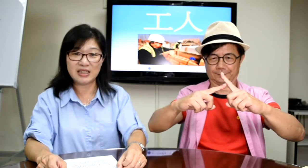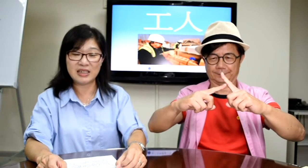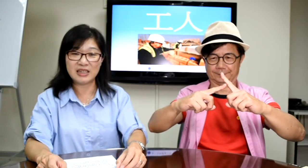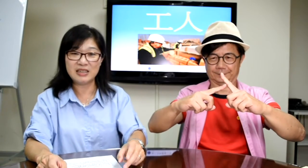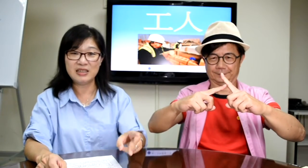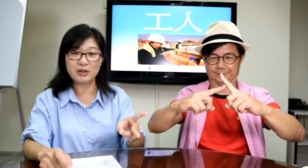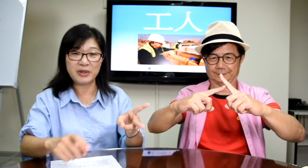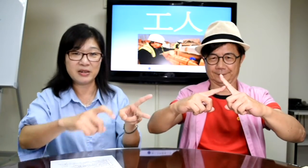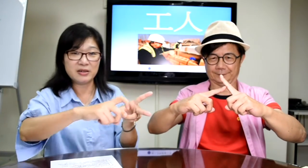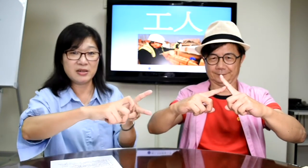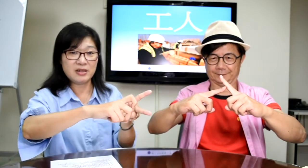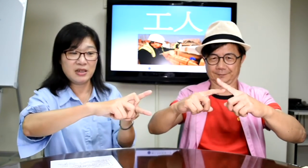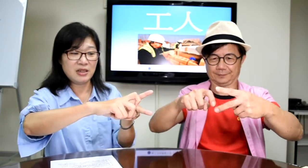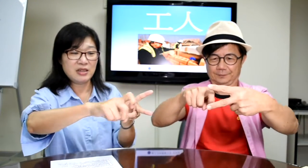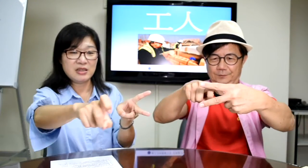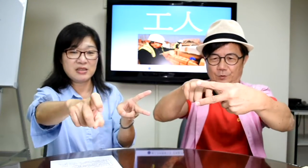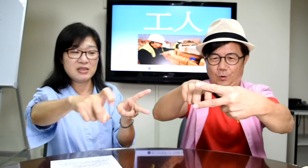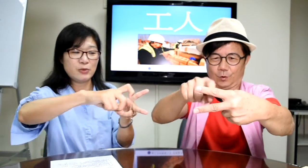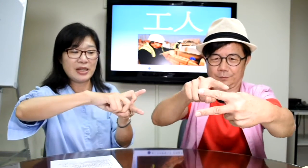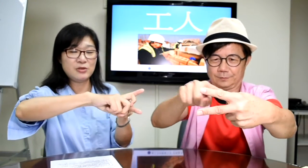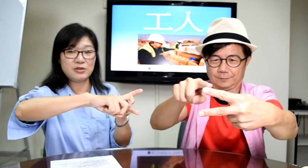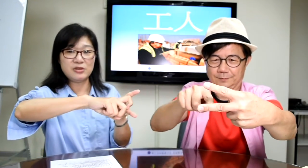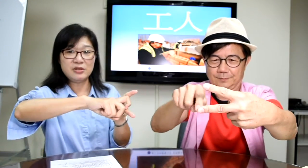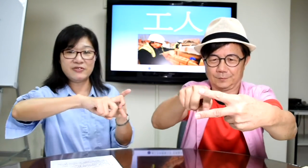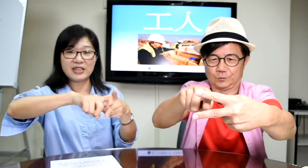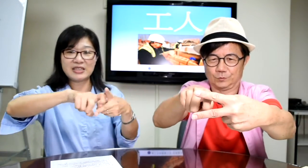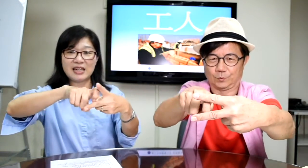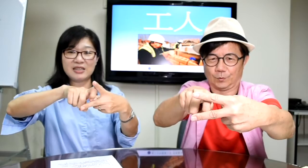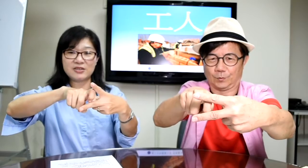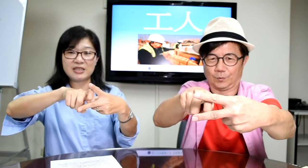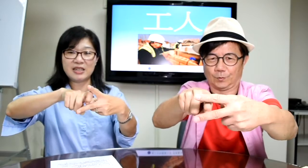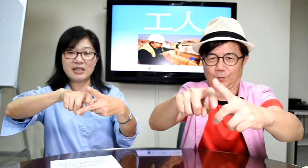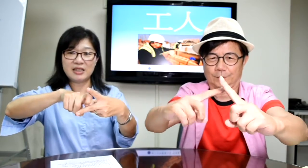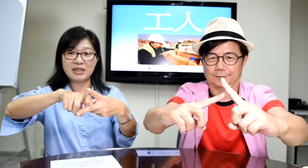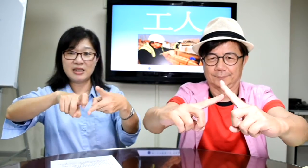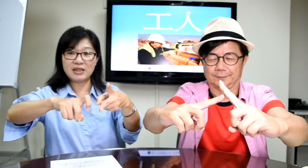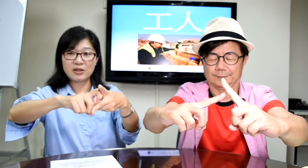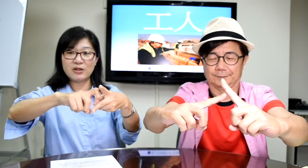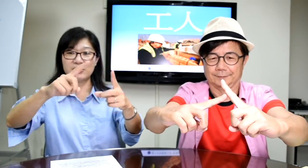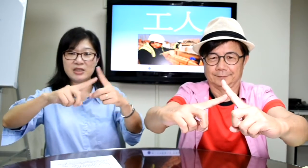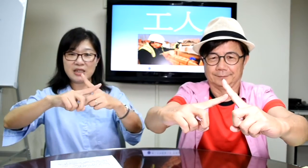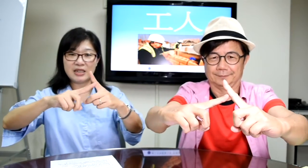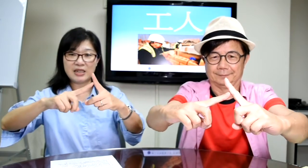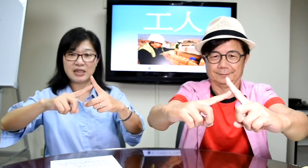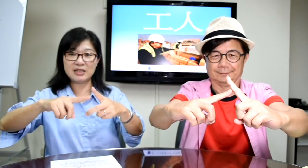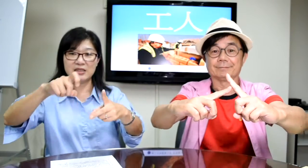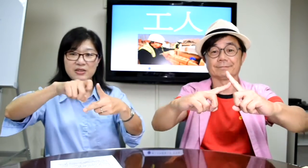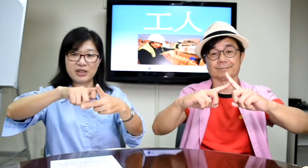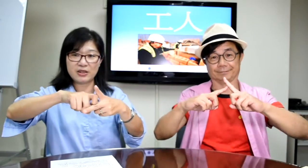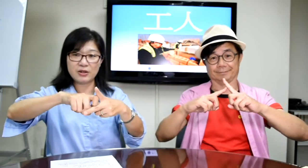人有没有？食指弯曲放在二中间，工人。对，